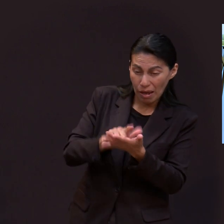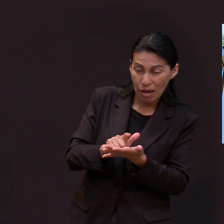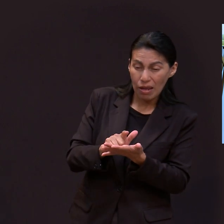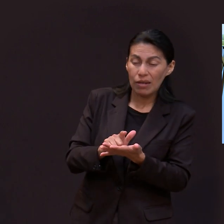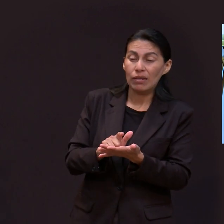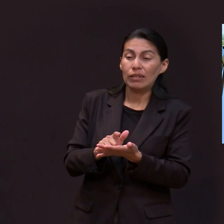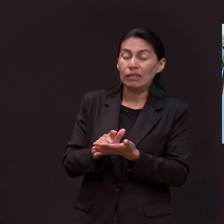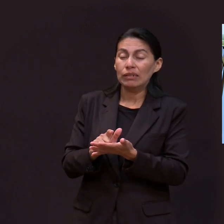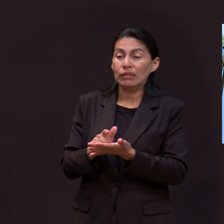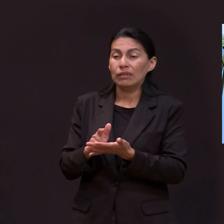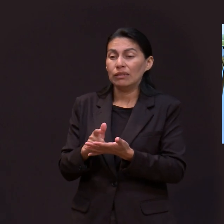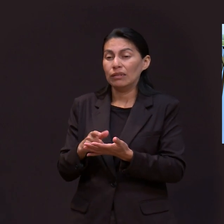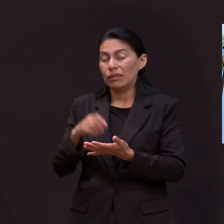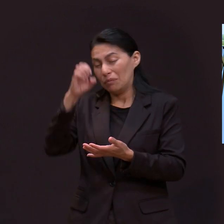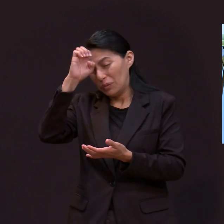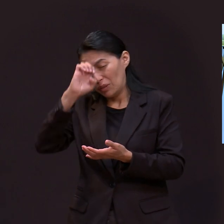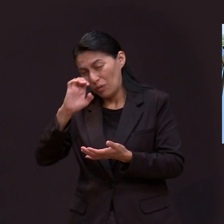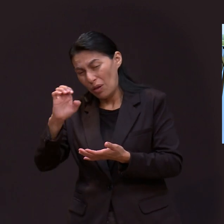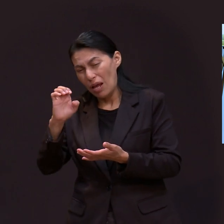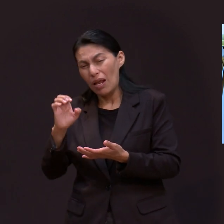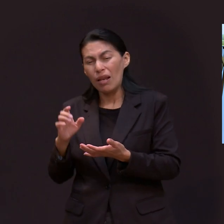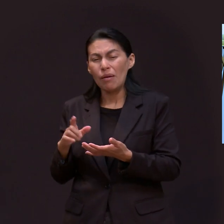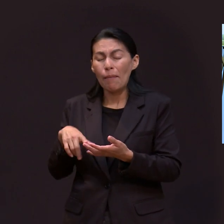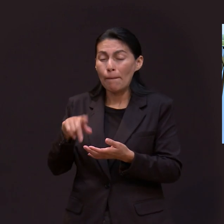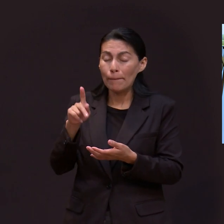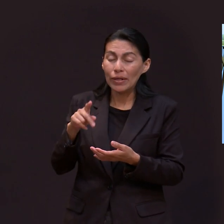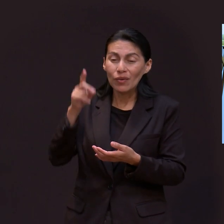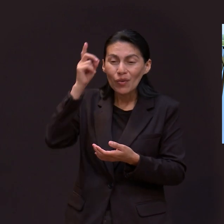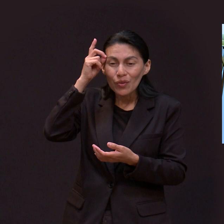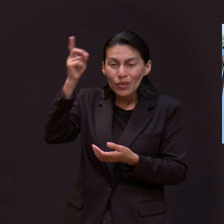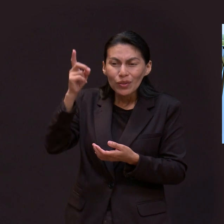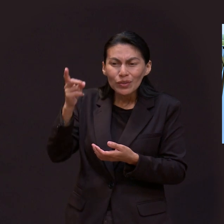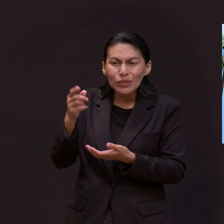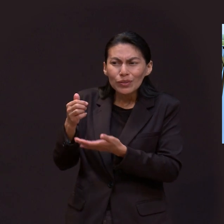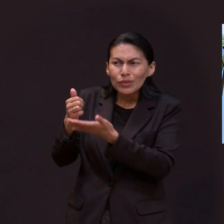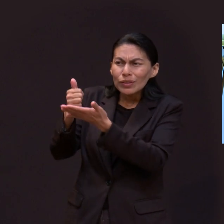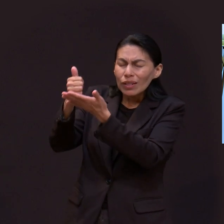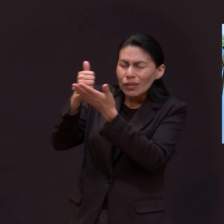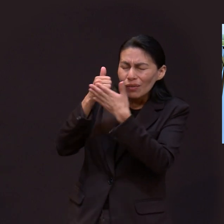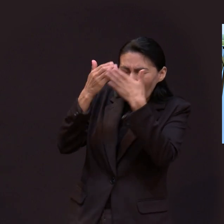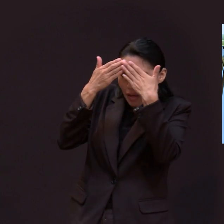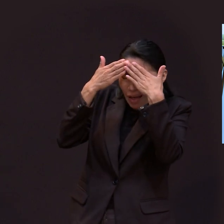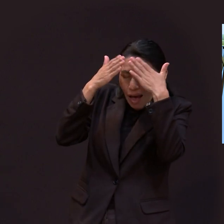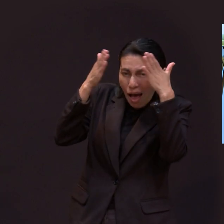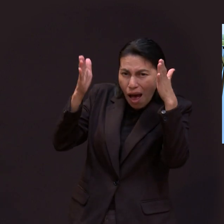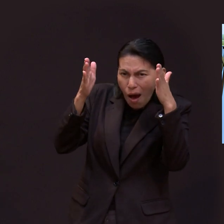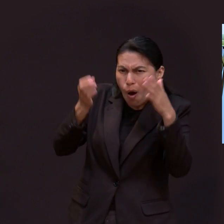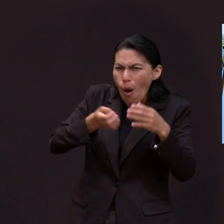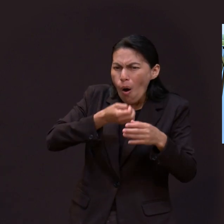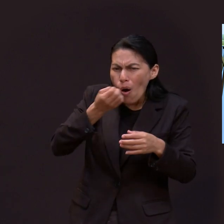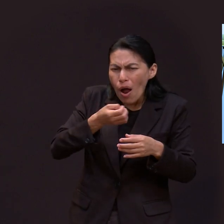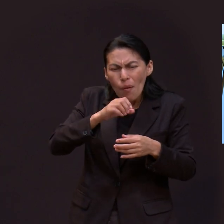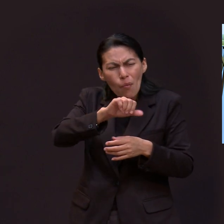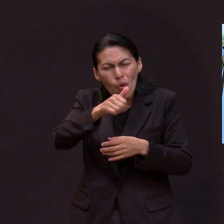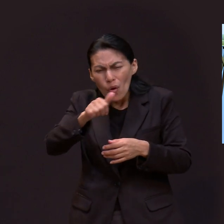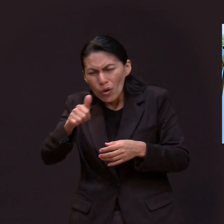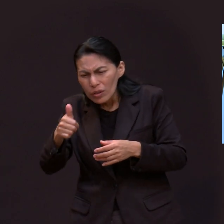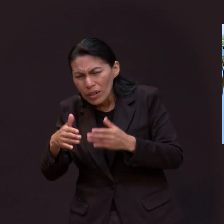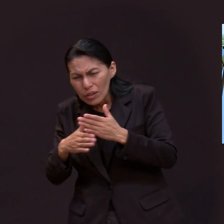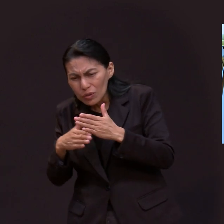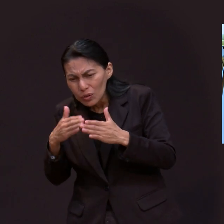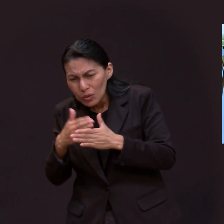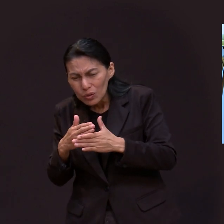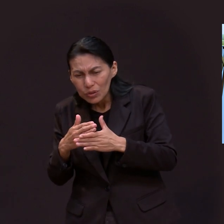asuntos legales por asuntos espirituales también pero dios nos mueve a orar inclusive por aspectos